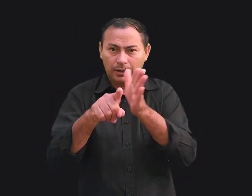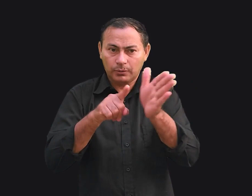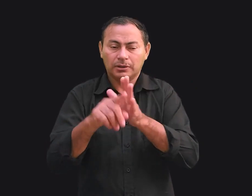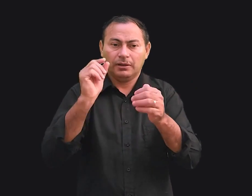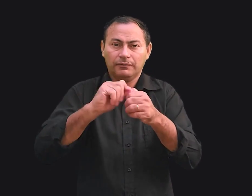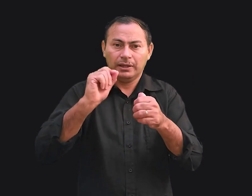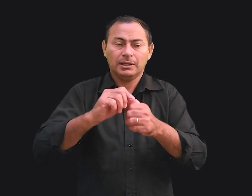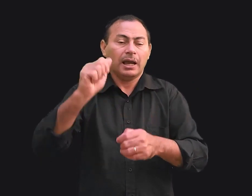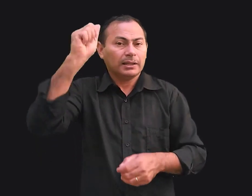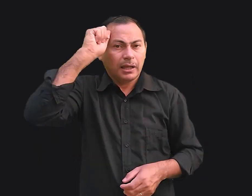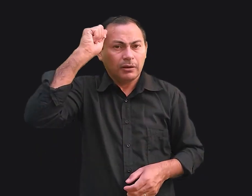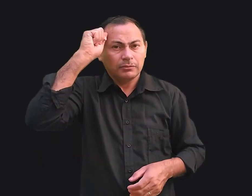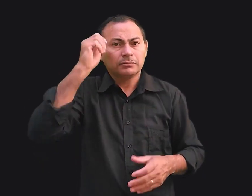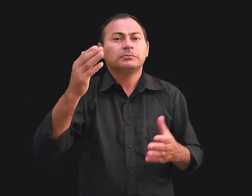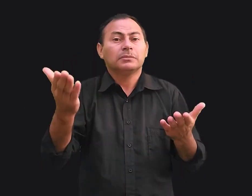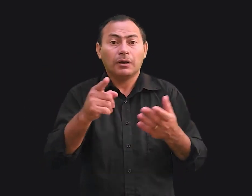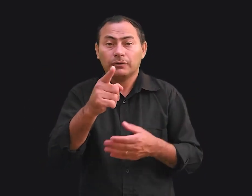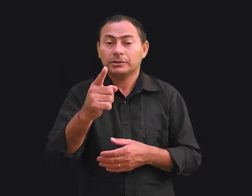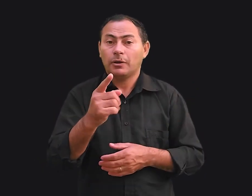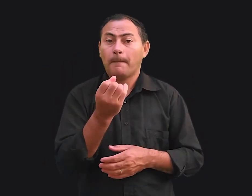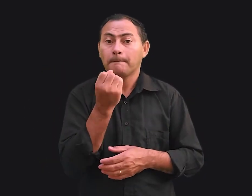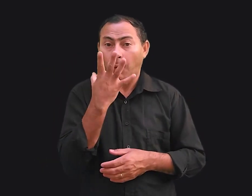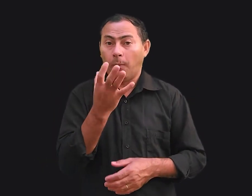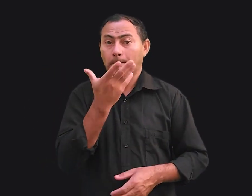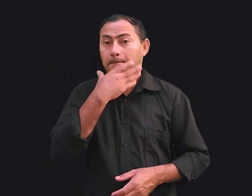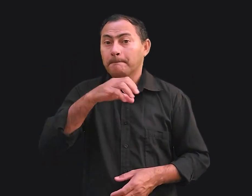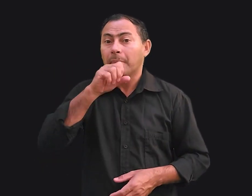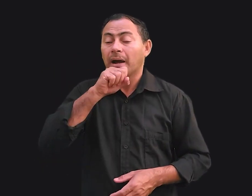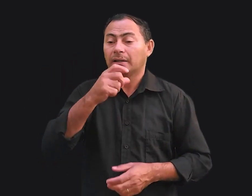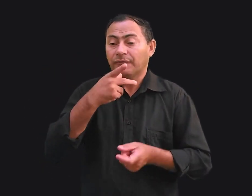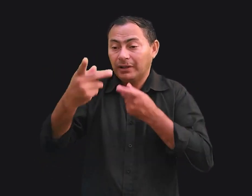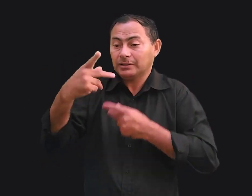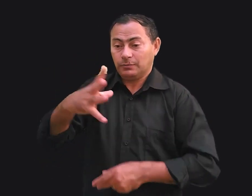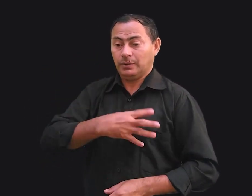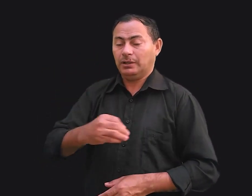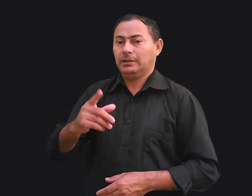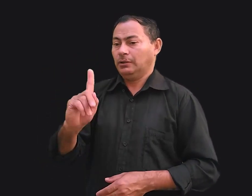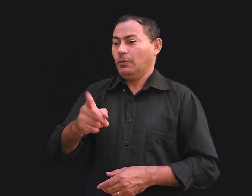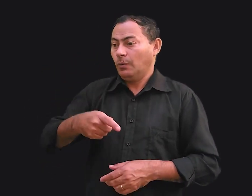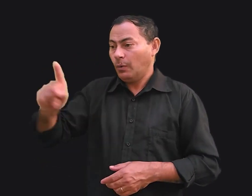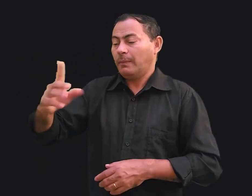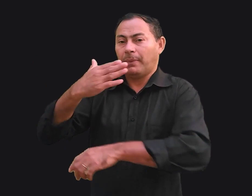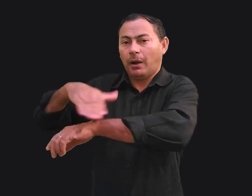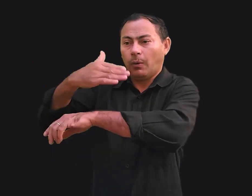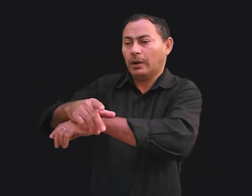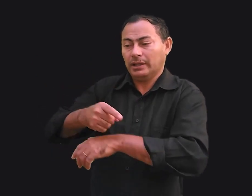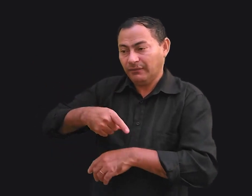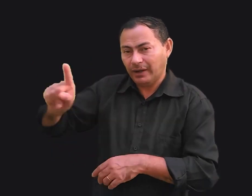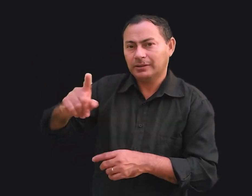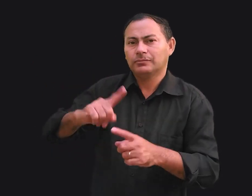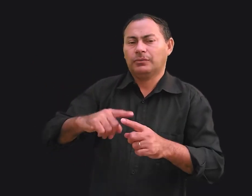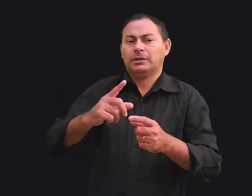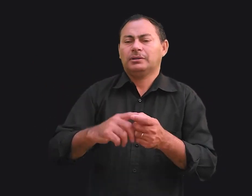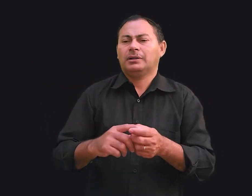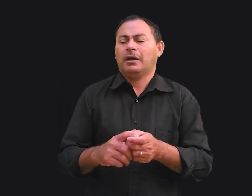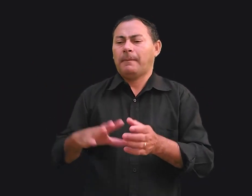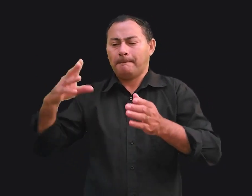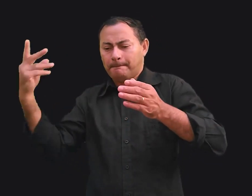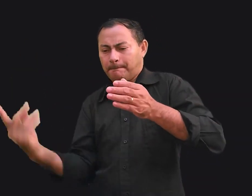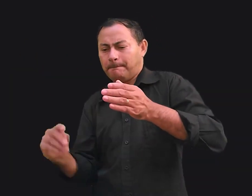perguntas que fez a Adão? Se você é um bom pai, diz para seu filho, para ele não ir para a rua e ele vai, aí você dá umas palmadas